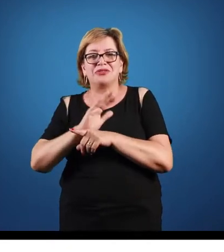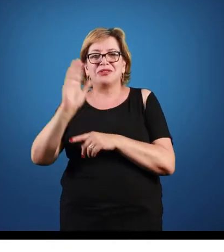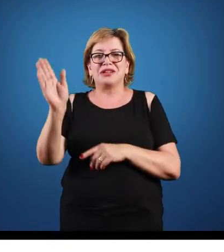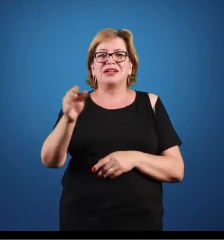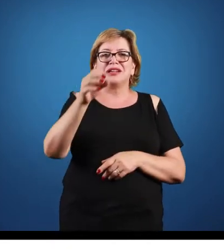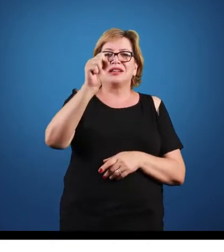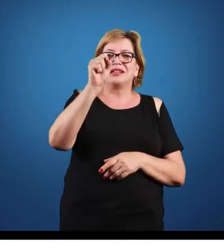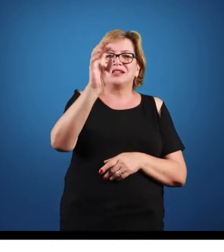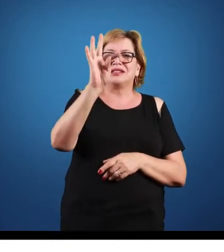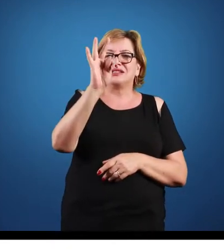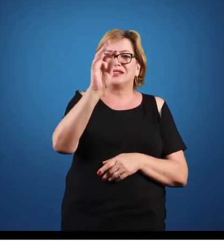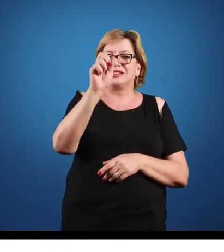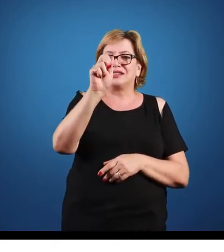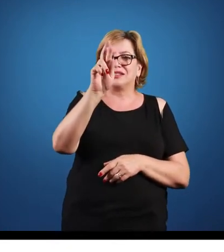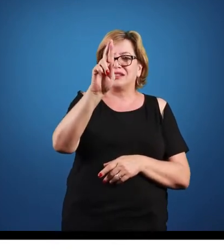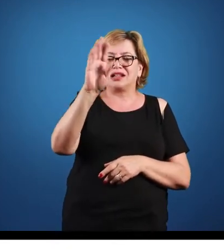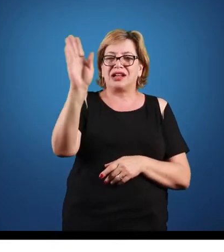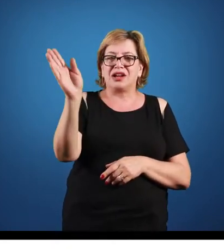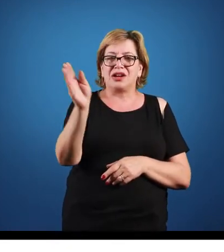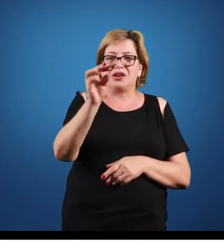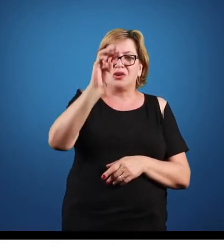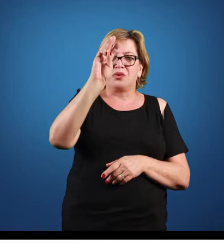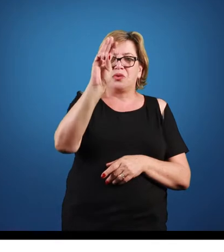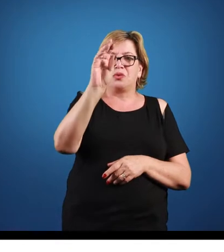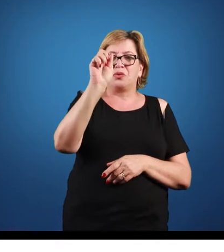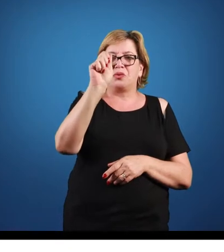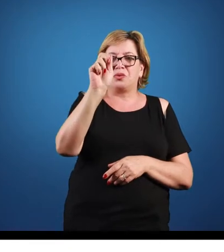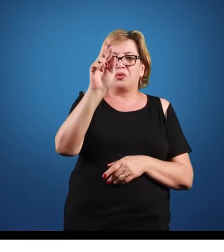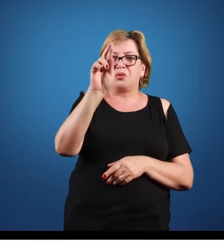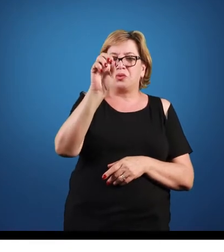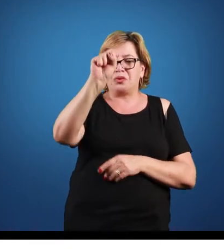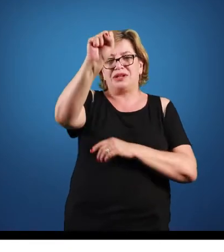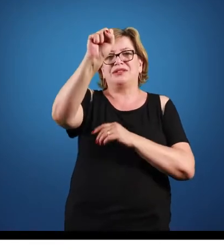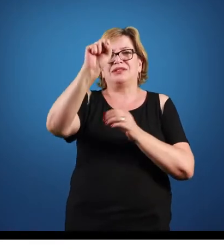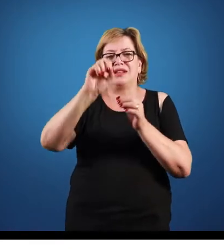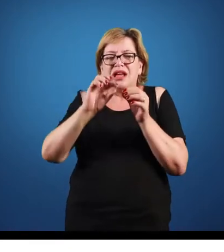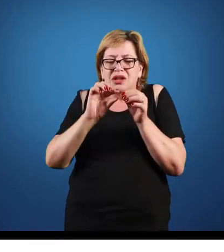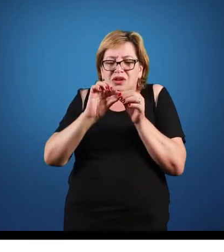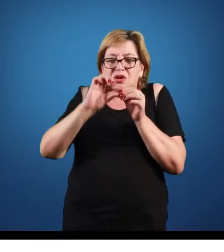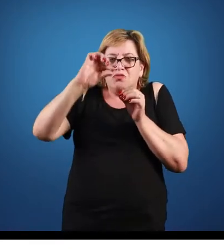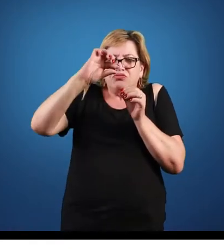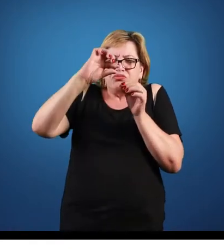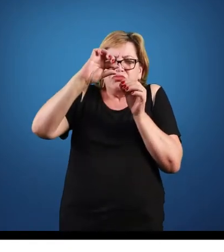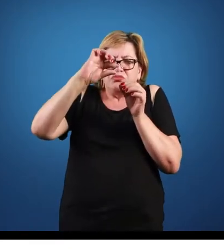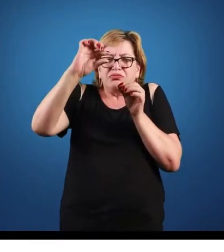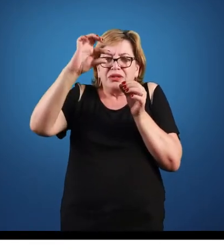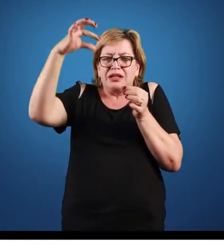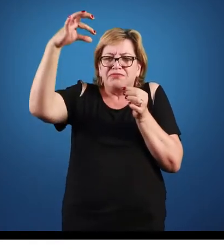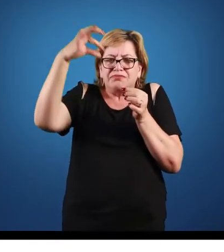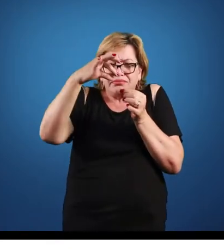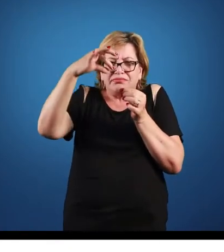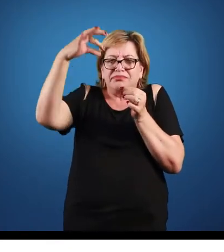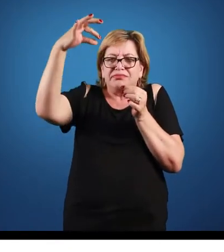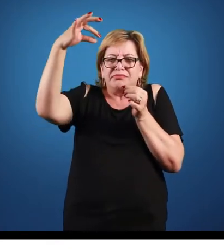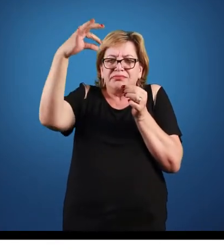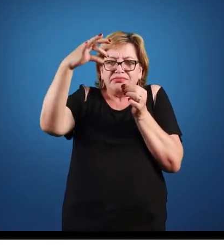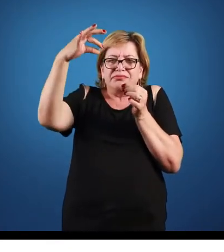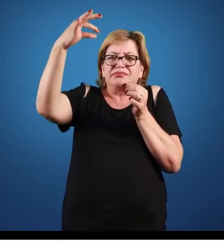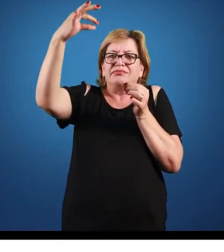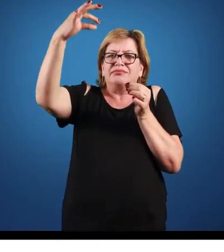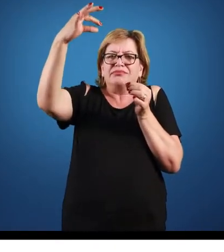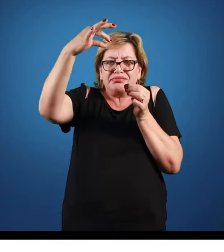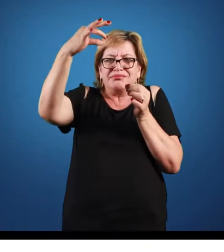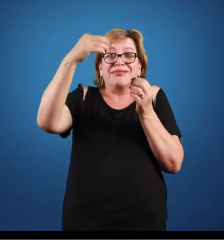saber luz surge encaixando as pecinhas achava que é sempre fazer ou sabidos crescendo e depois achar uma pessoa um